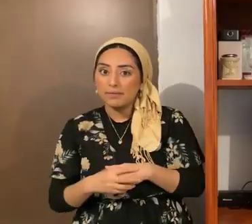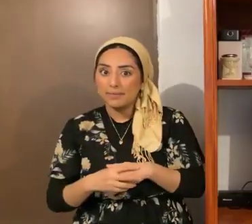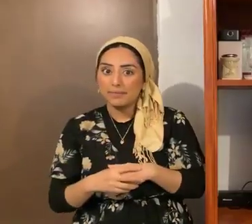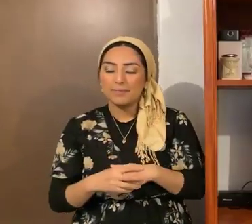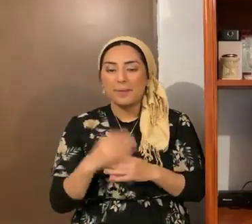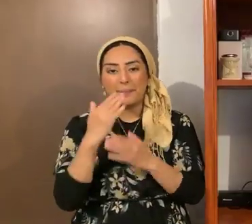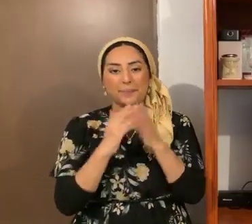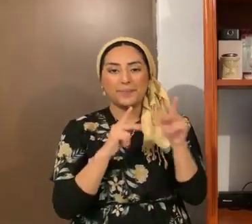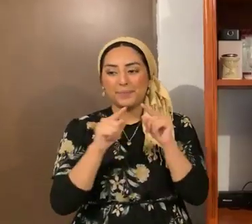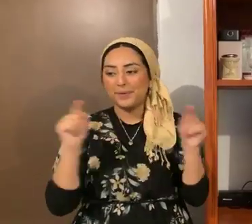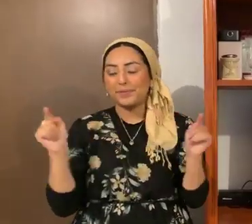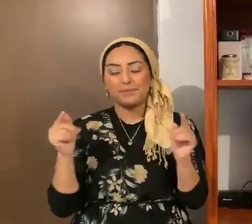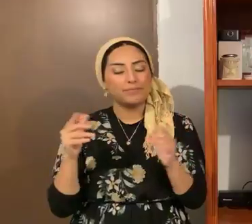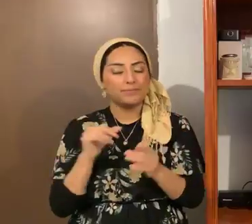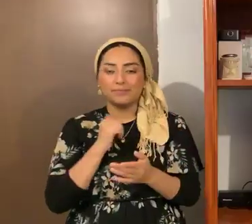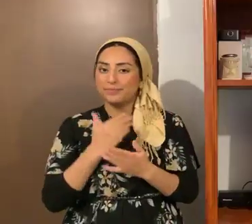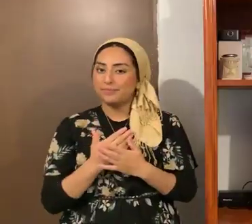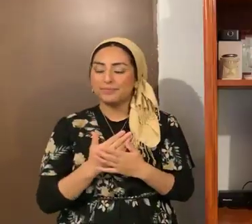Caray, hombre.